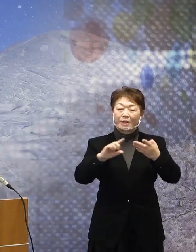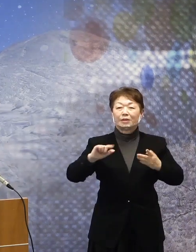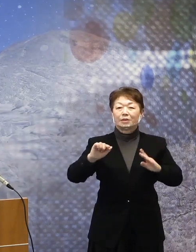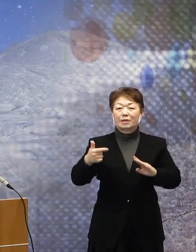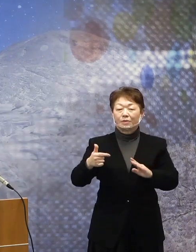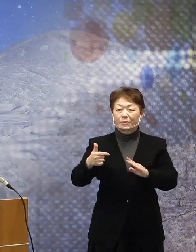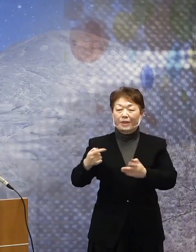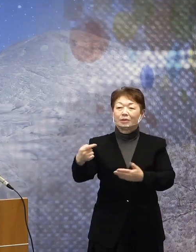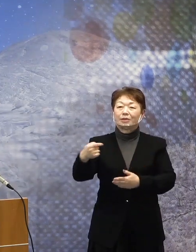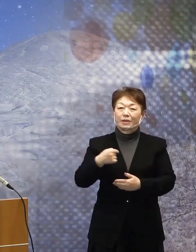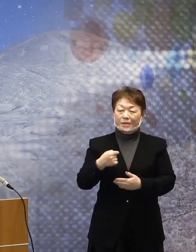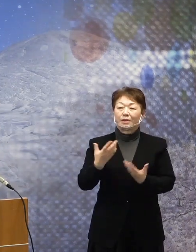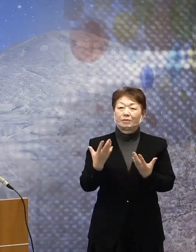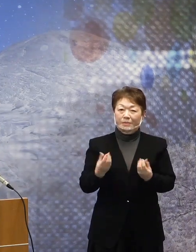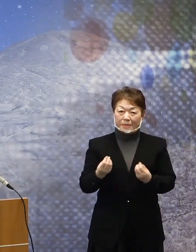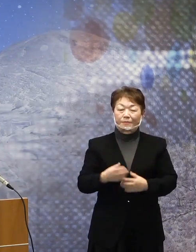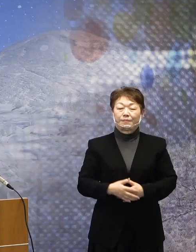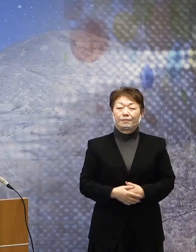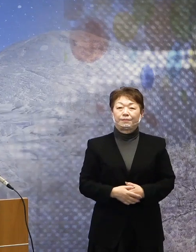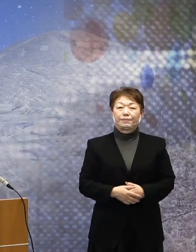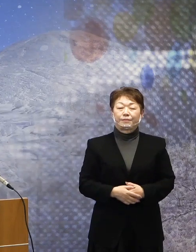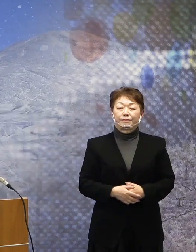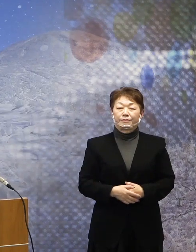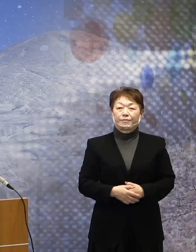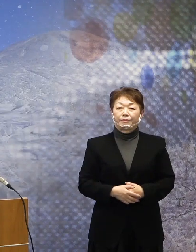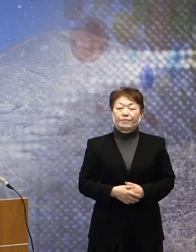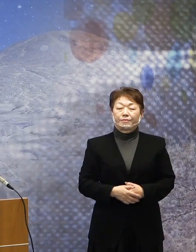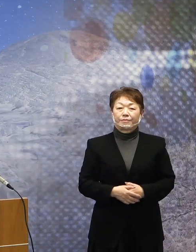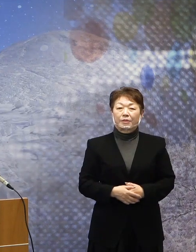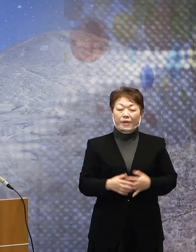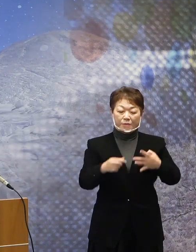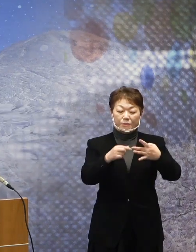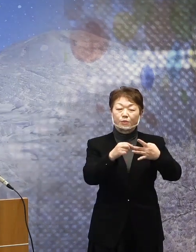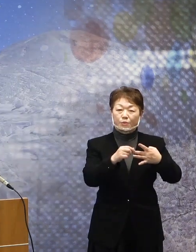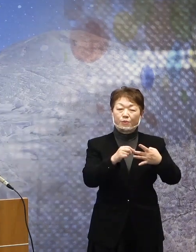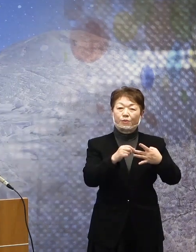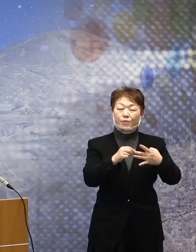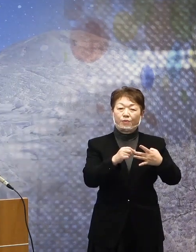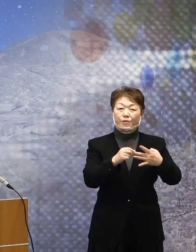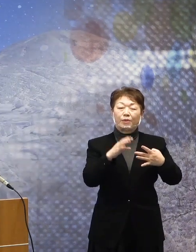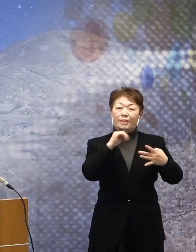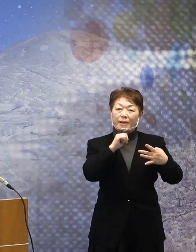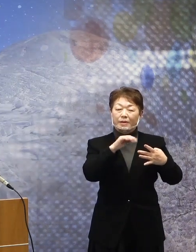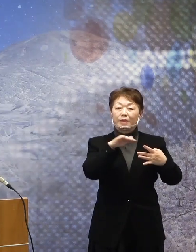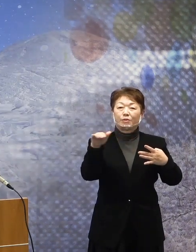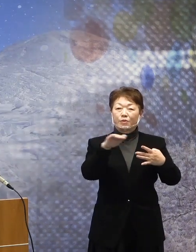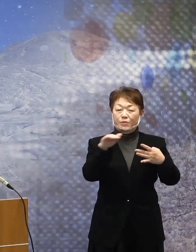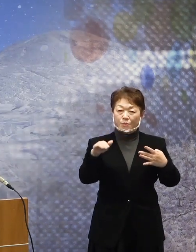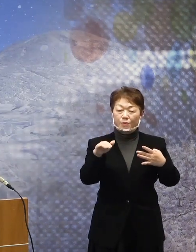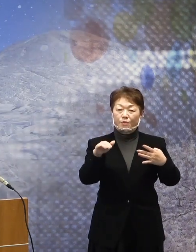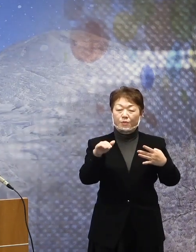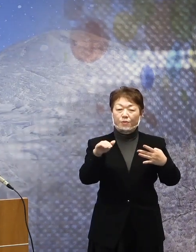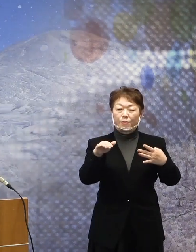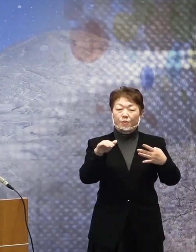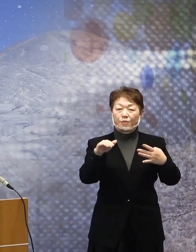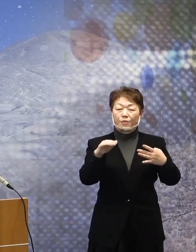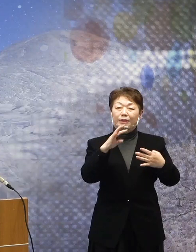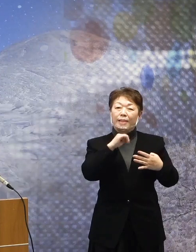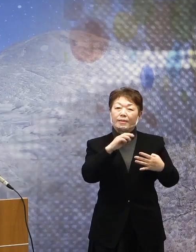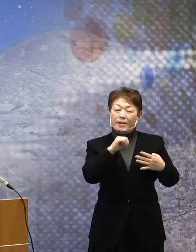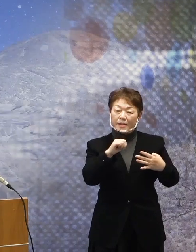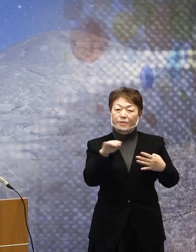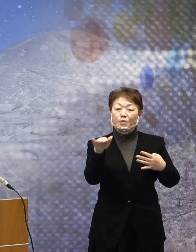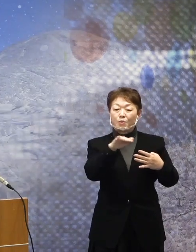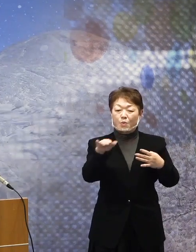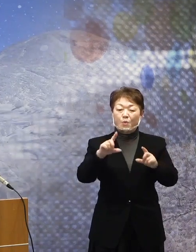摘を正式には賜ったところです。1つ目の年齢階層別、新規陽性者の年齢階級別の、まあ、割合